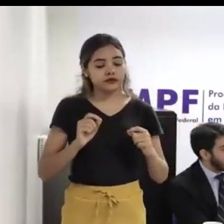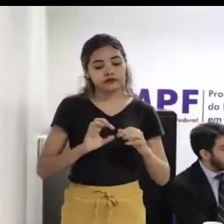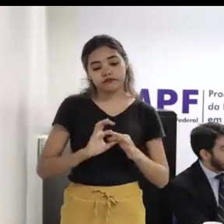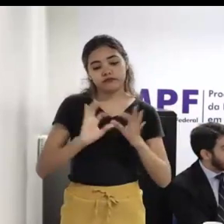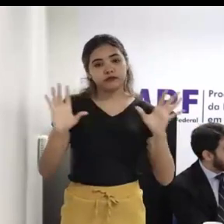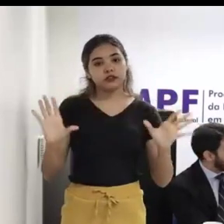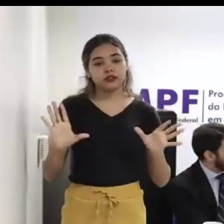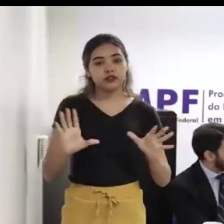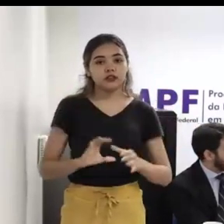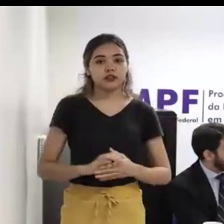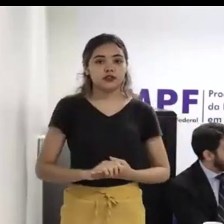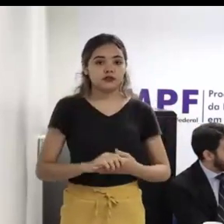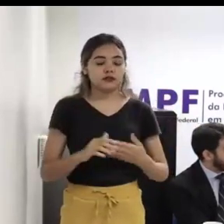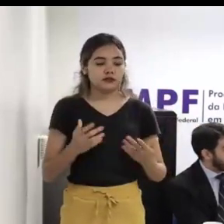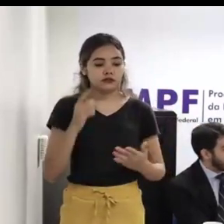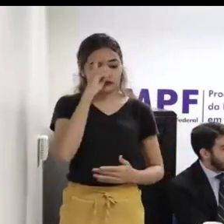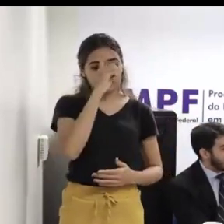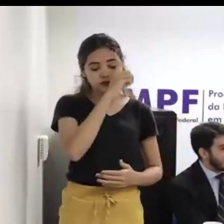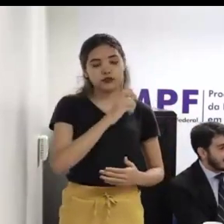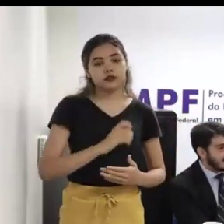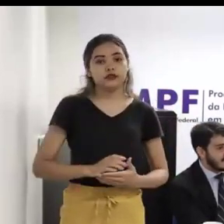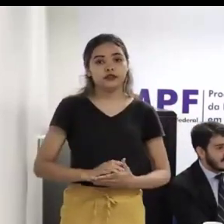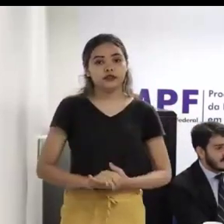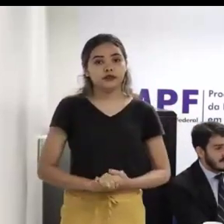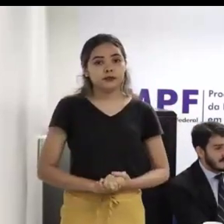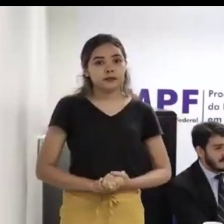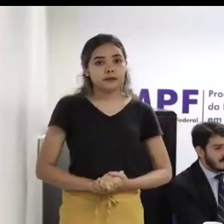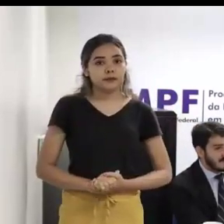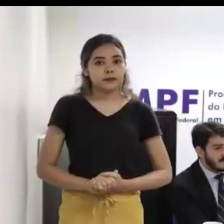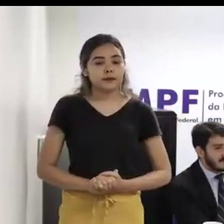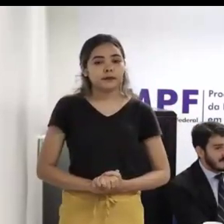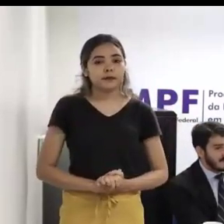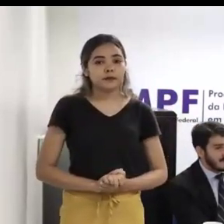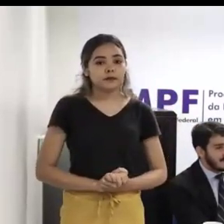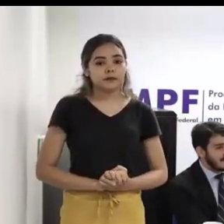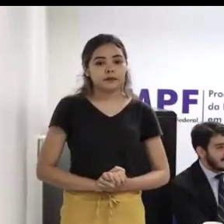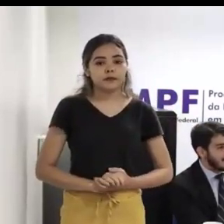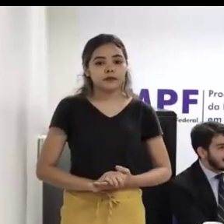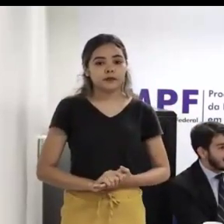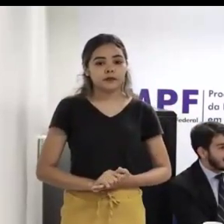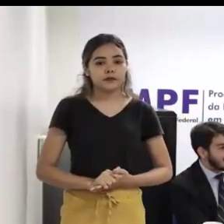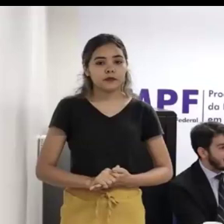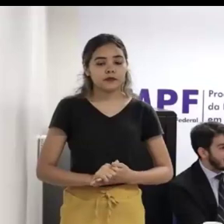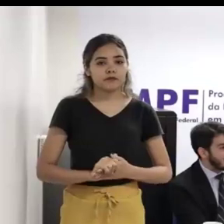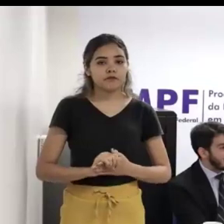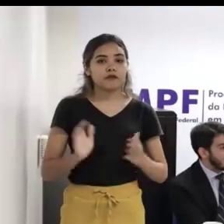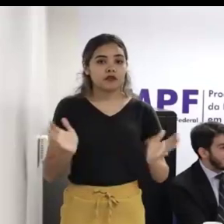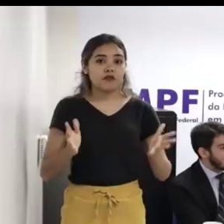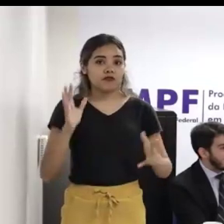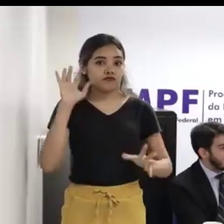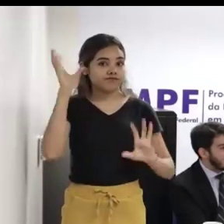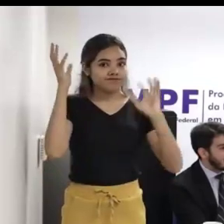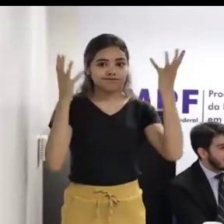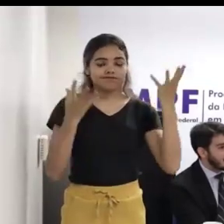as próprias crianças e adolescentes né Dr Marcelo a gente tem visto aí na prática nas operações que às vezes até os próprios abusadores são jovens ainda